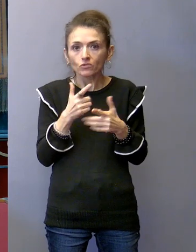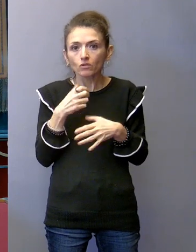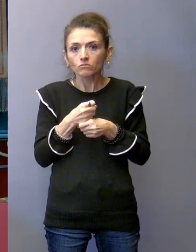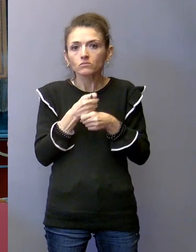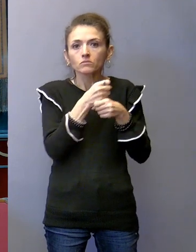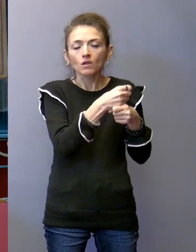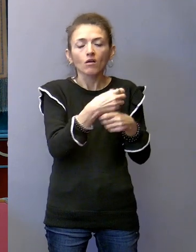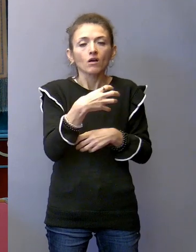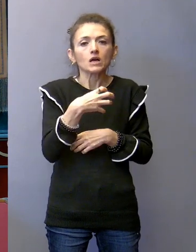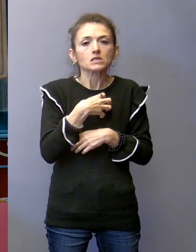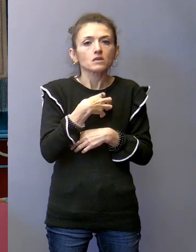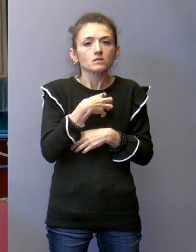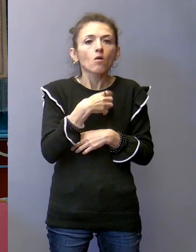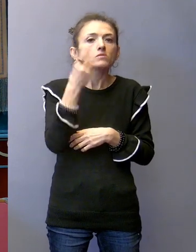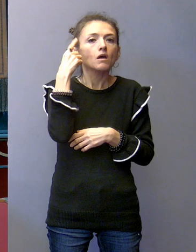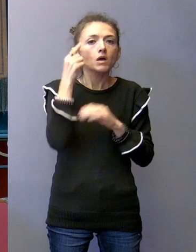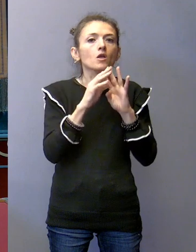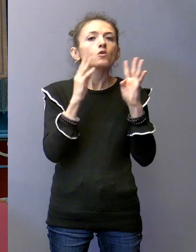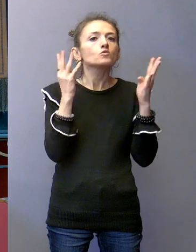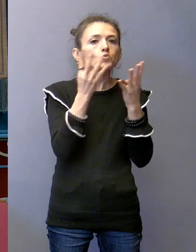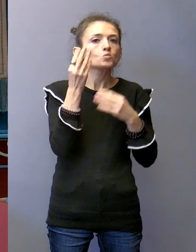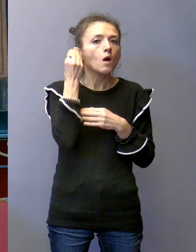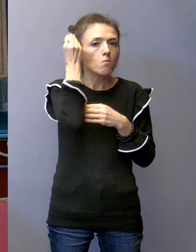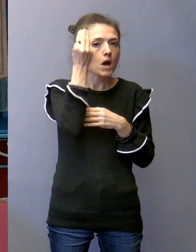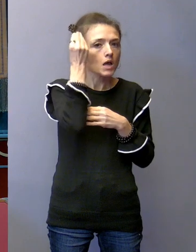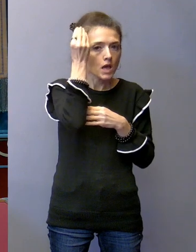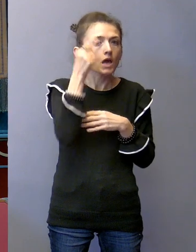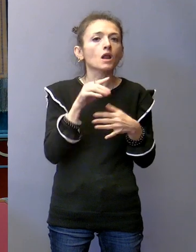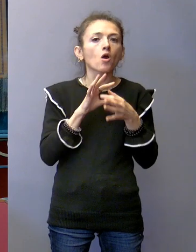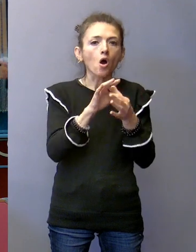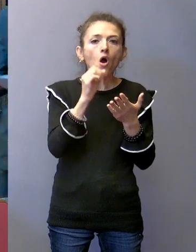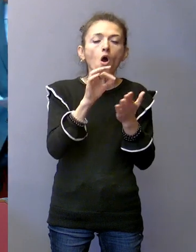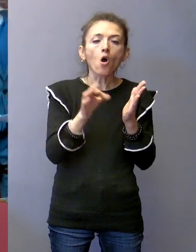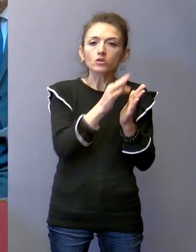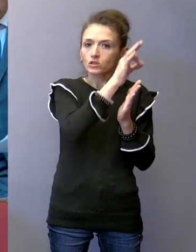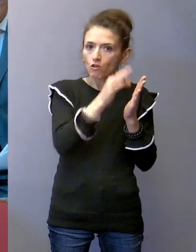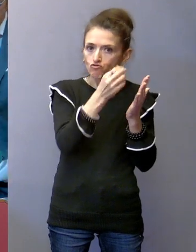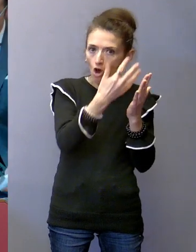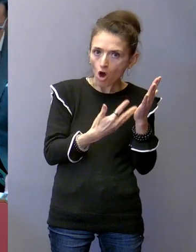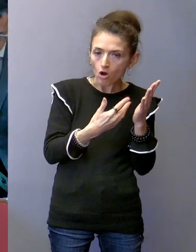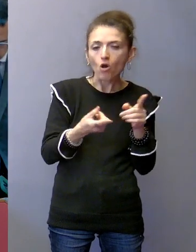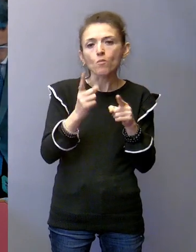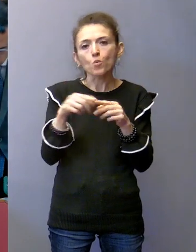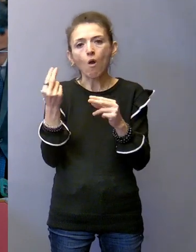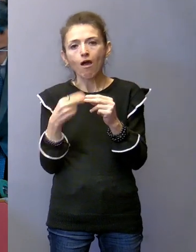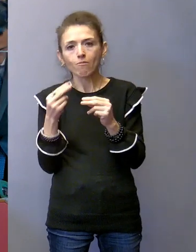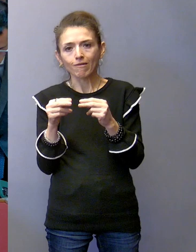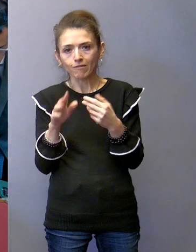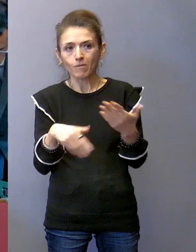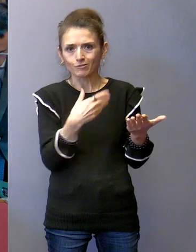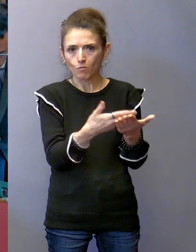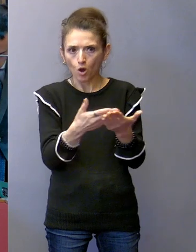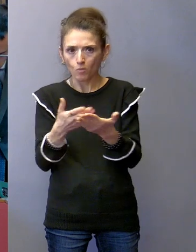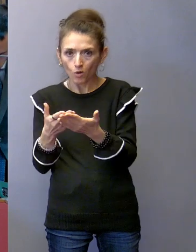all'assessore per la posizione della giunta sugli ordini del giorno e sulle emendamento proposti Dopodiché andremo